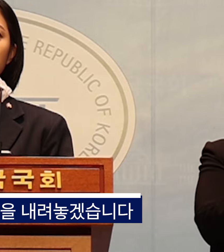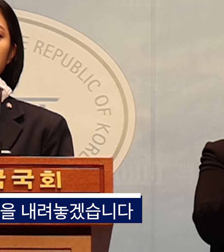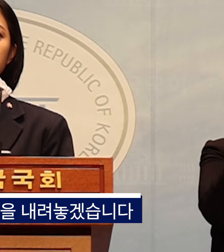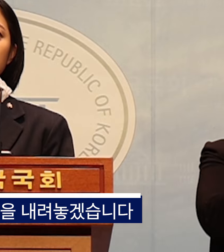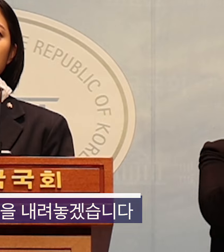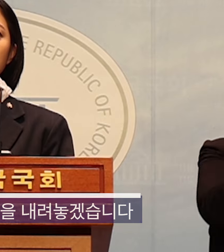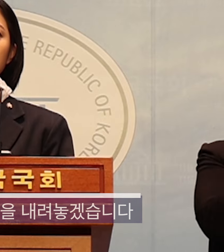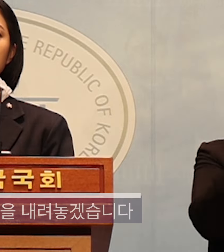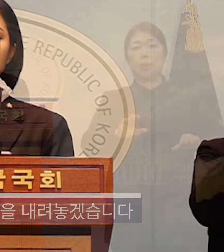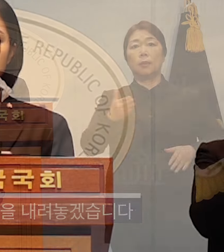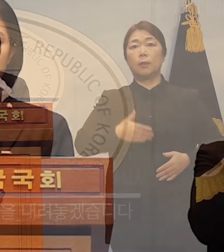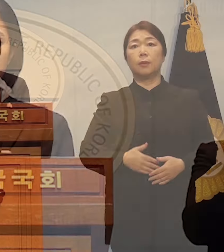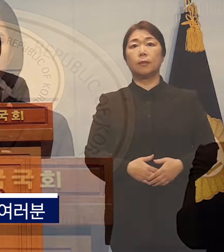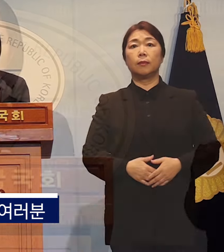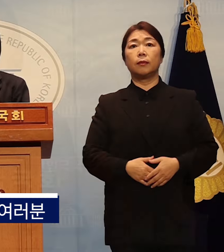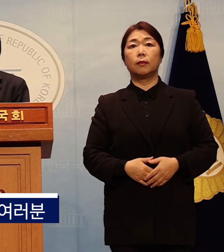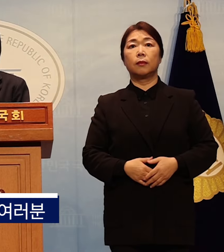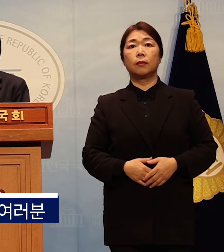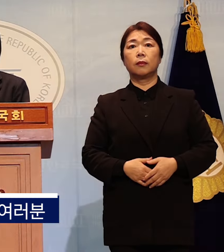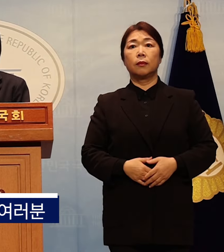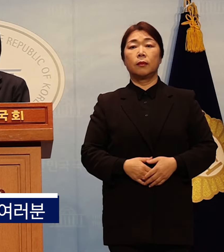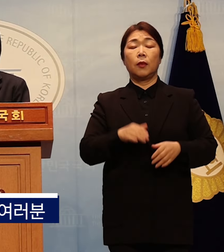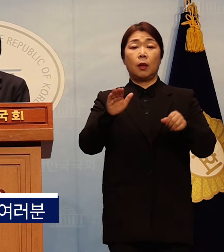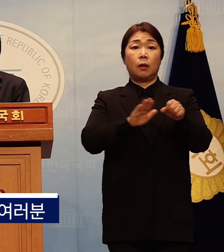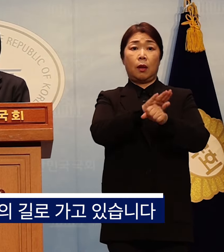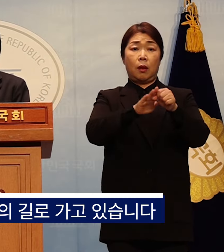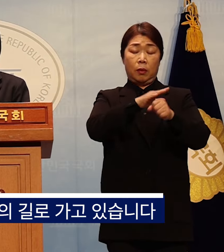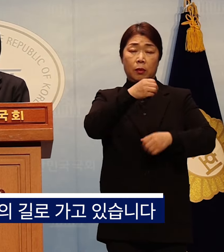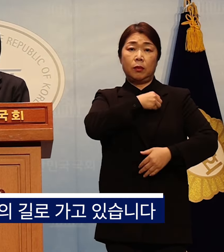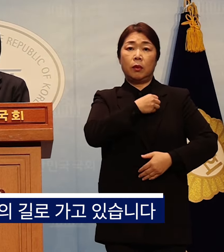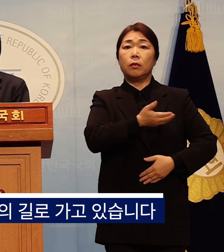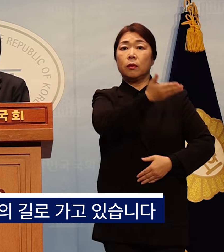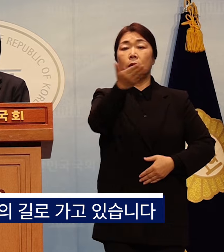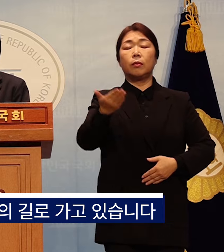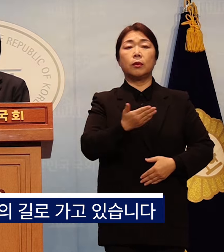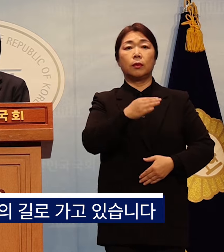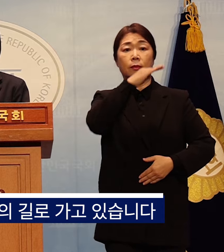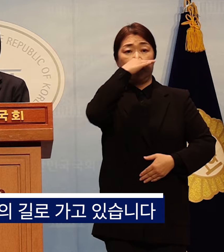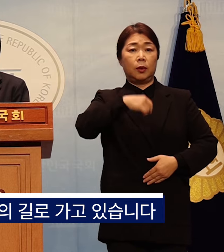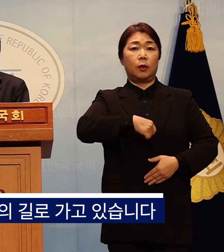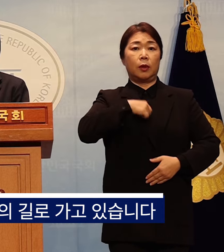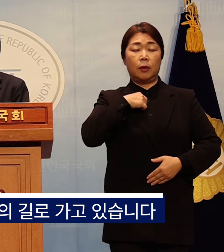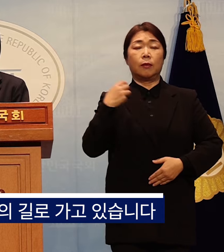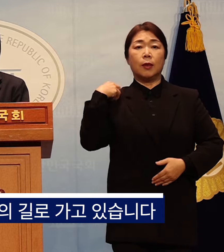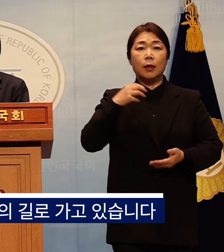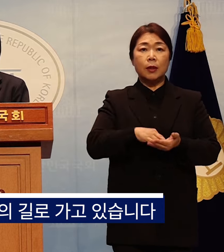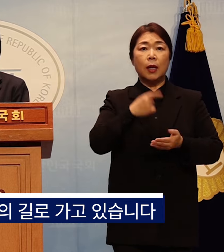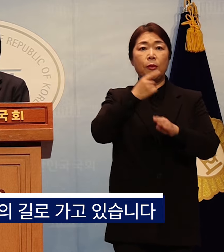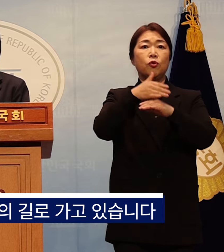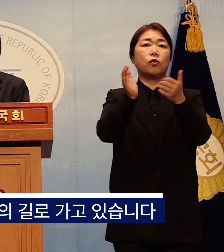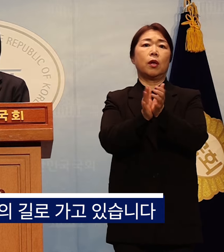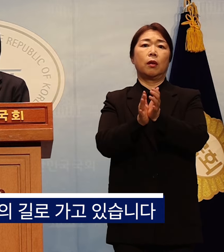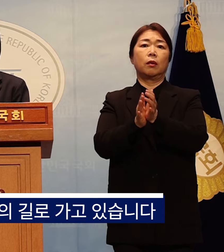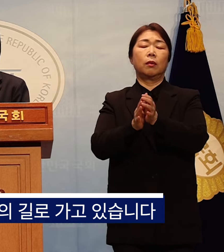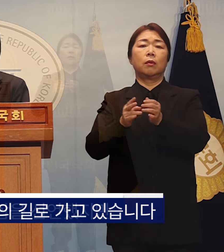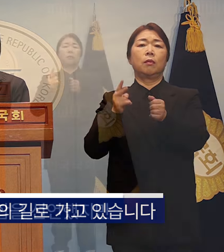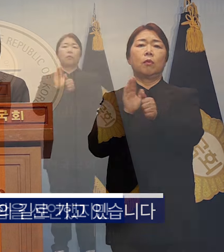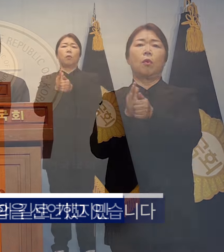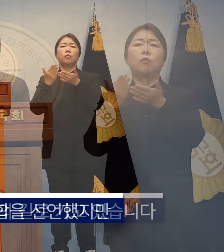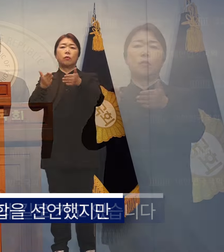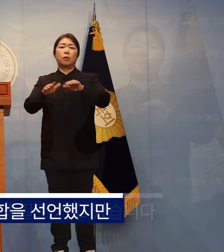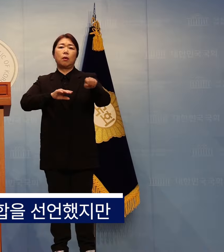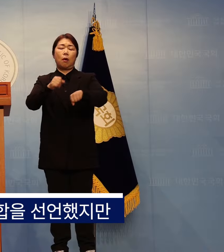의원직을 내려놓겠습니다. 사랑하는 당원 여러분, 정의당이 다시 민주당 이중대의 길로 가고